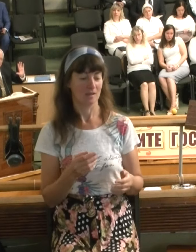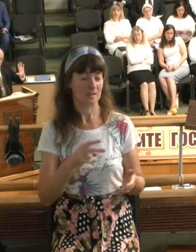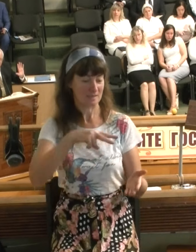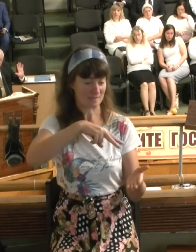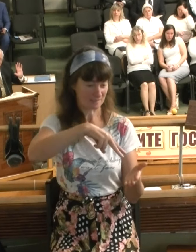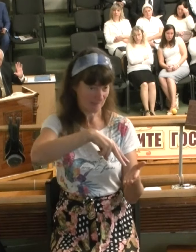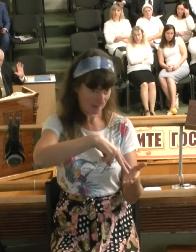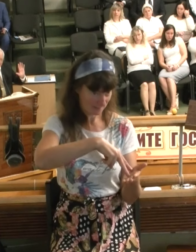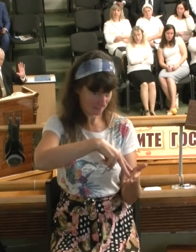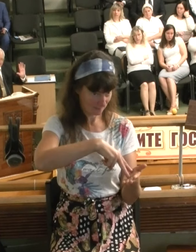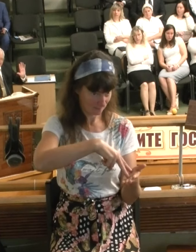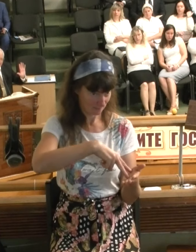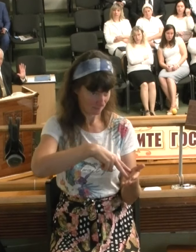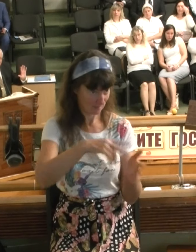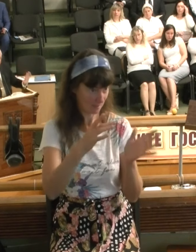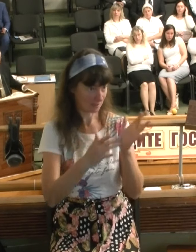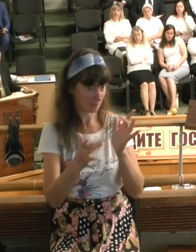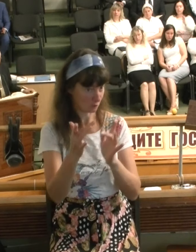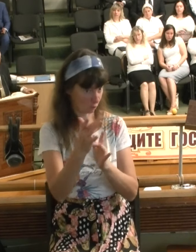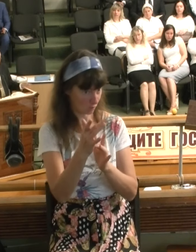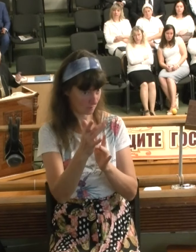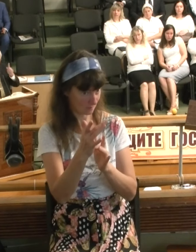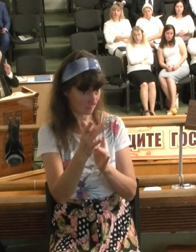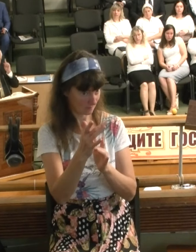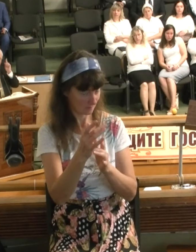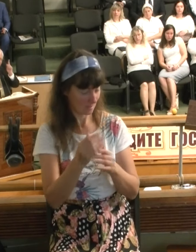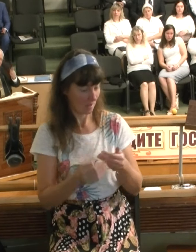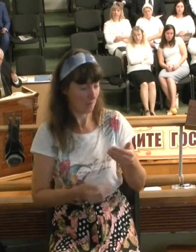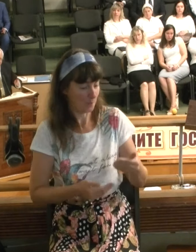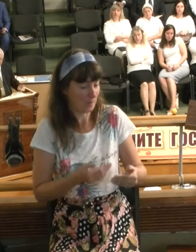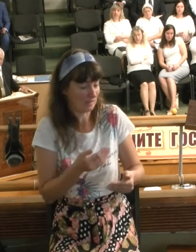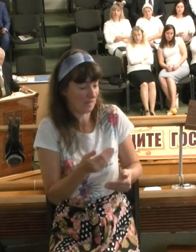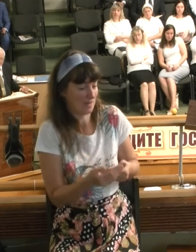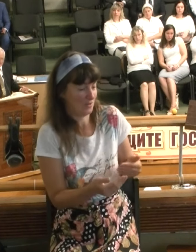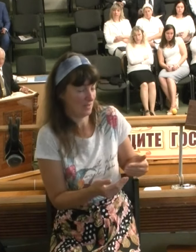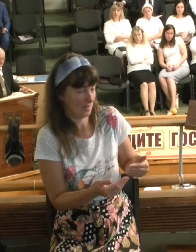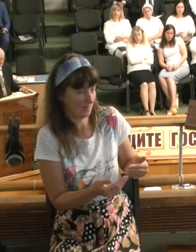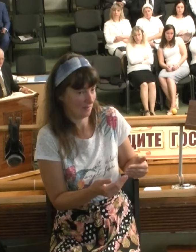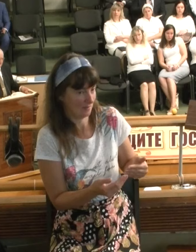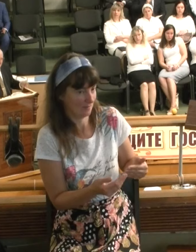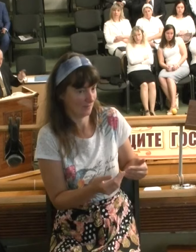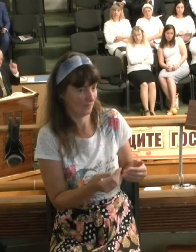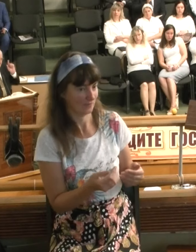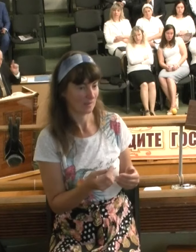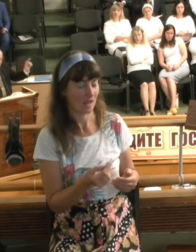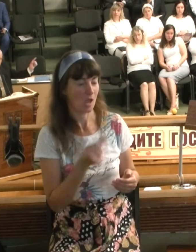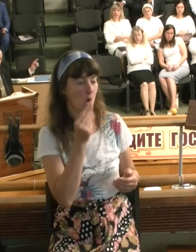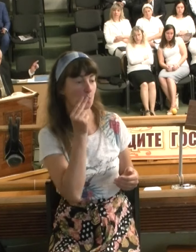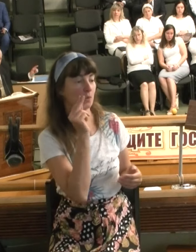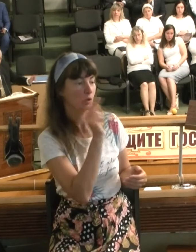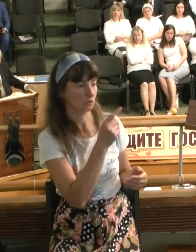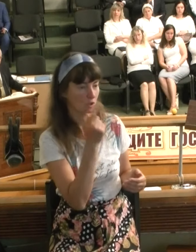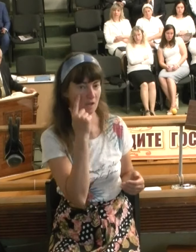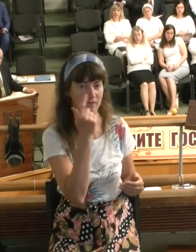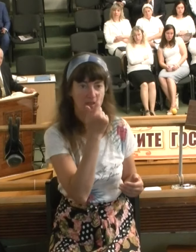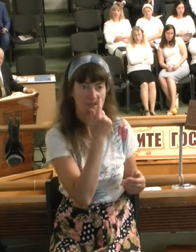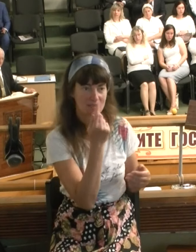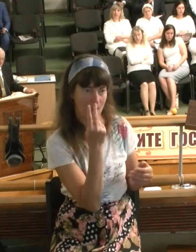чтобы плюнуть, это надо близко подойти, да? Это надо в глаза посмотреть и плюнуть